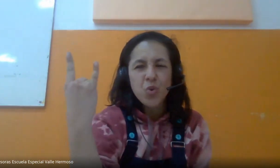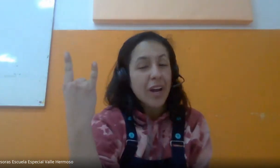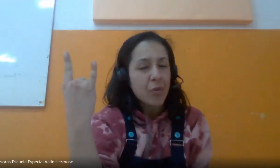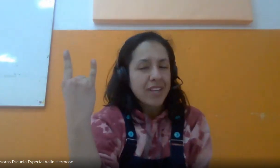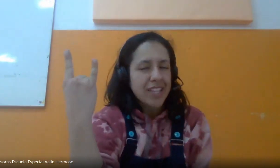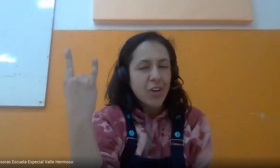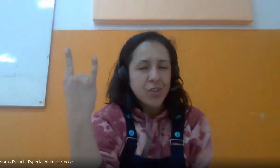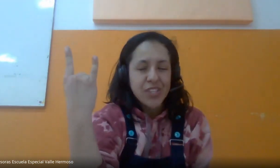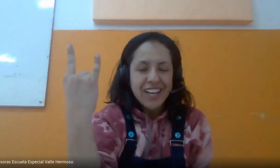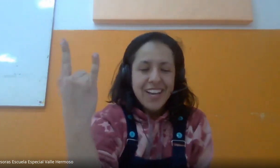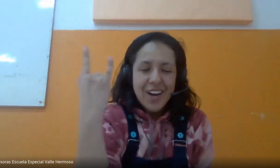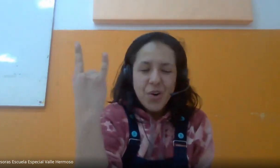La U estilosa.